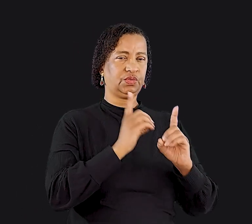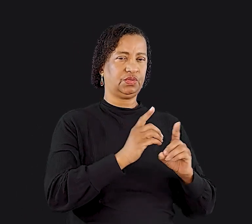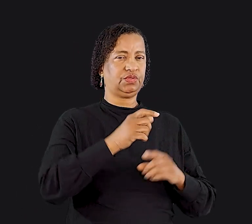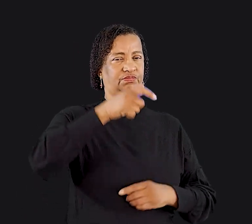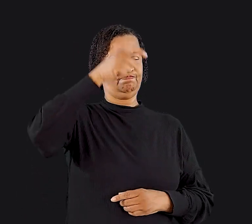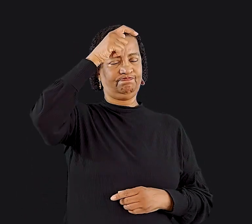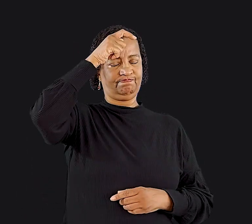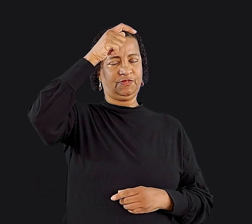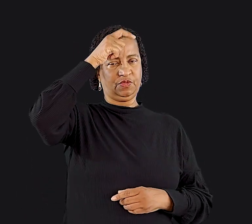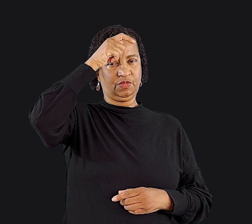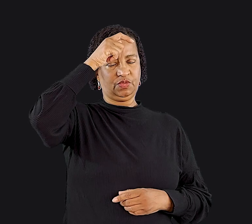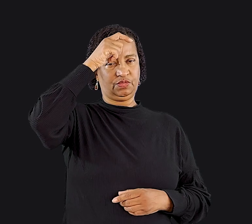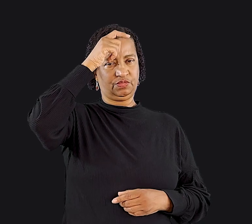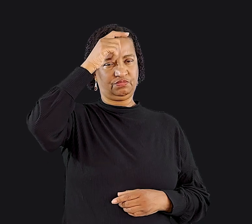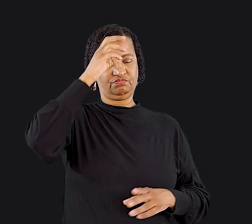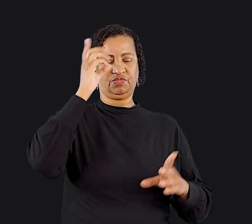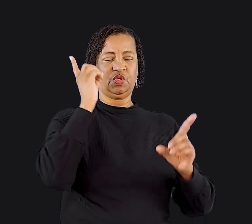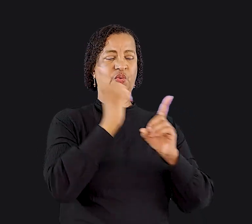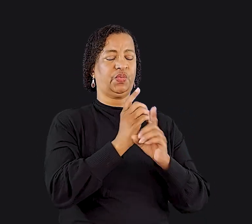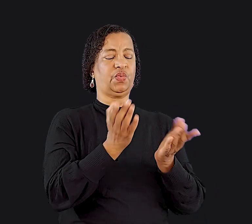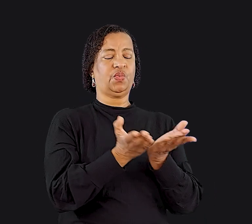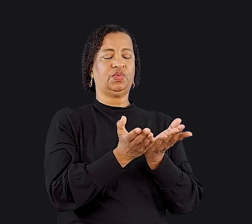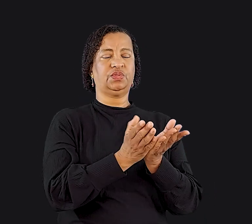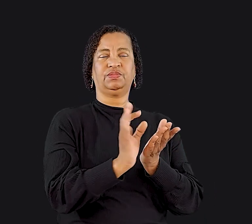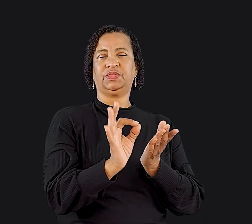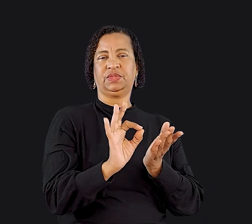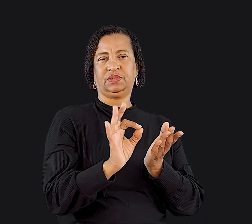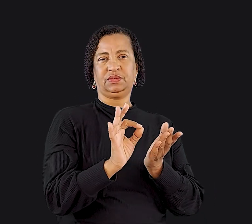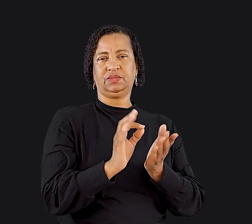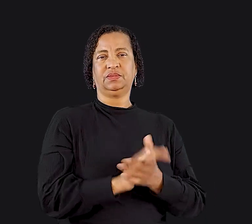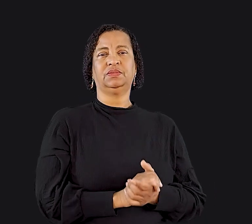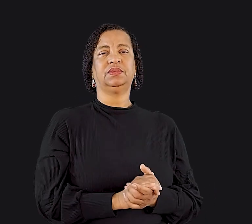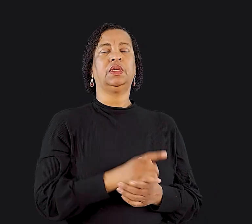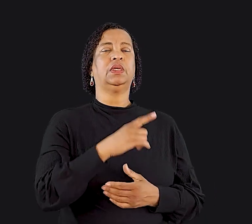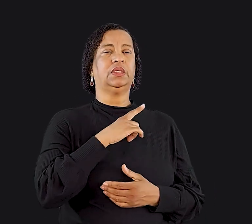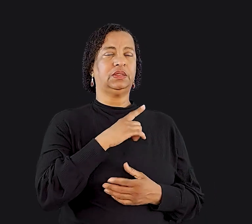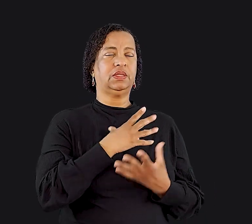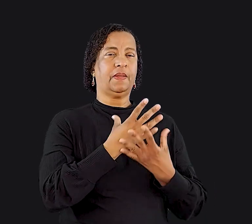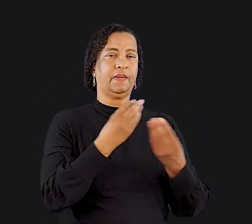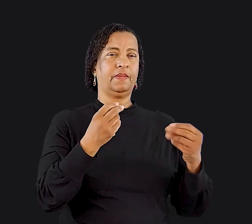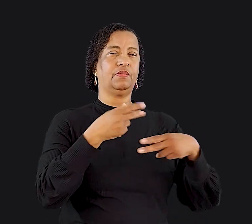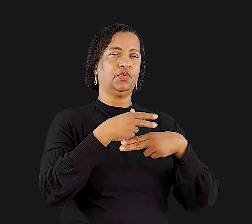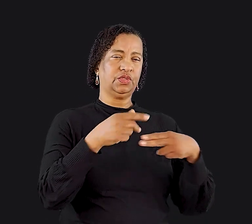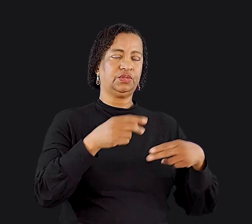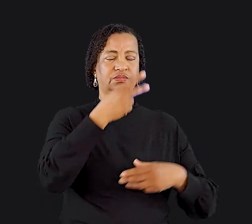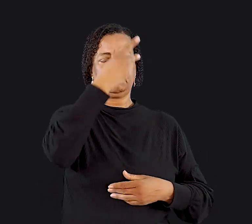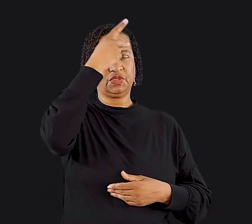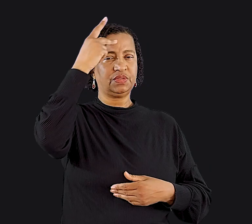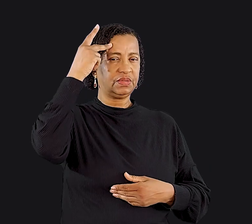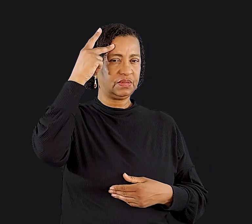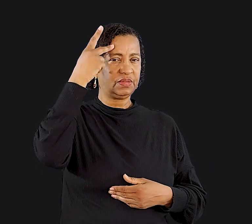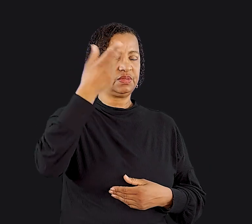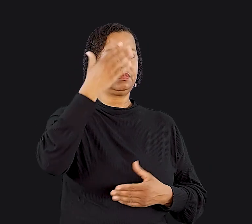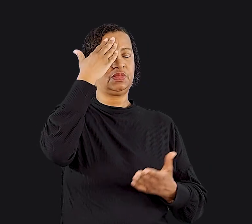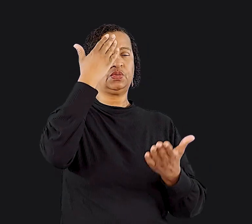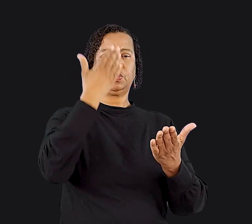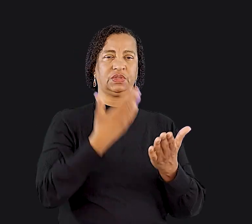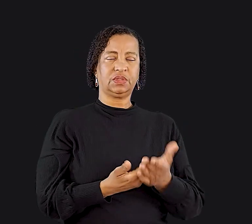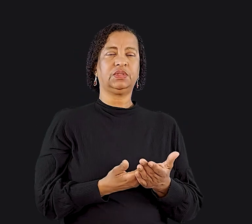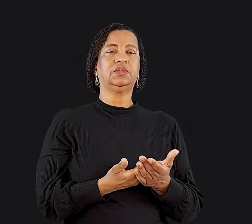de demônios. Estas não se encontram na Bíblia. Existe muita coisa que as pessoas acreditam